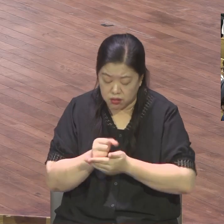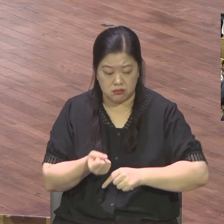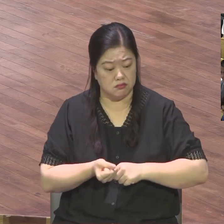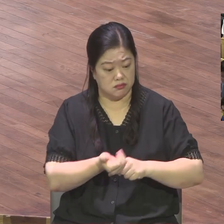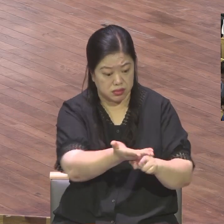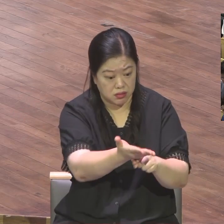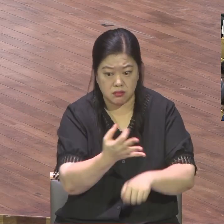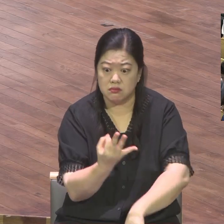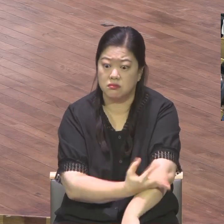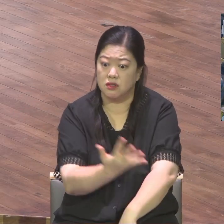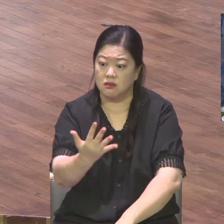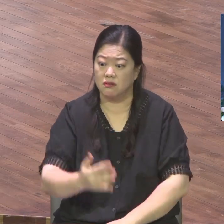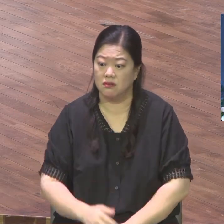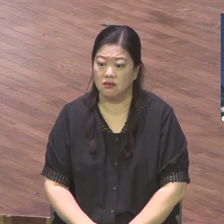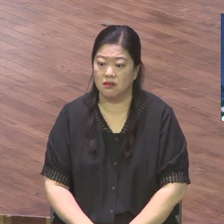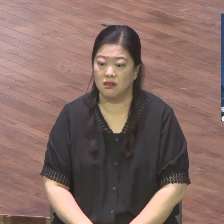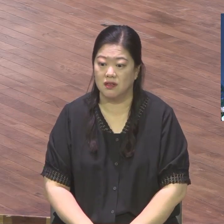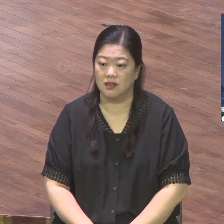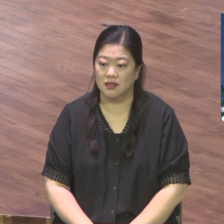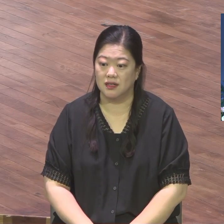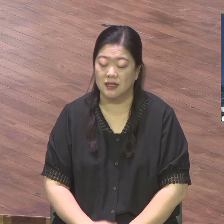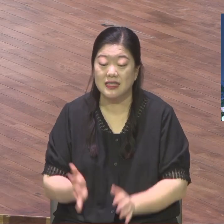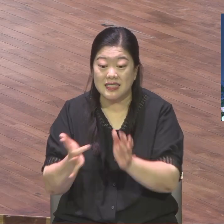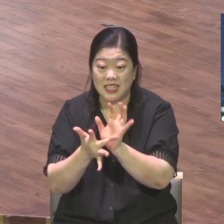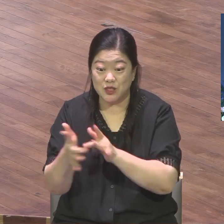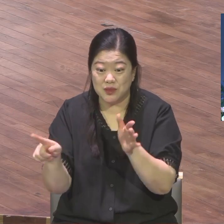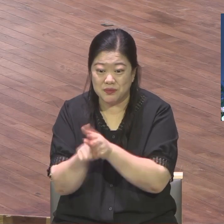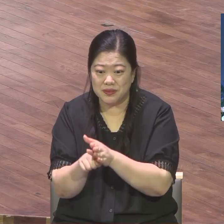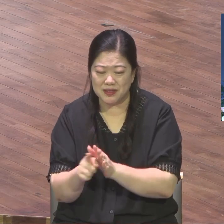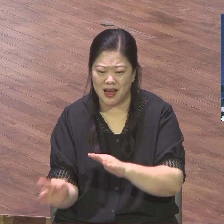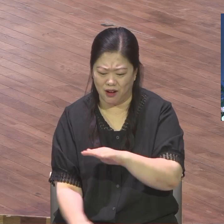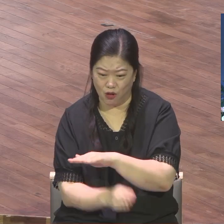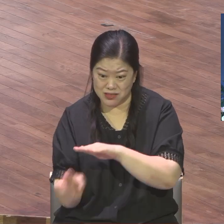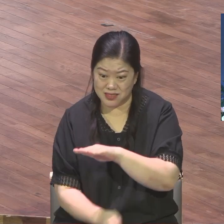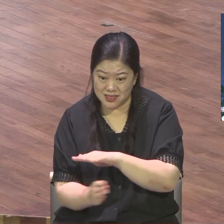거예요. 안 믿는 사람 절대 안 갑니다.